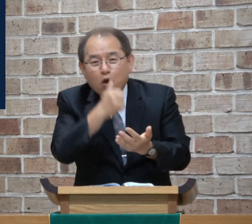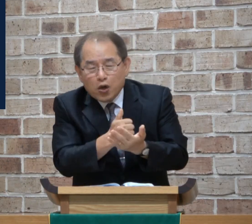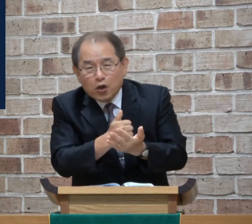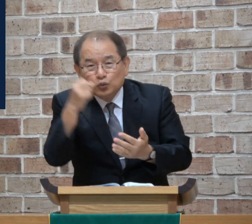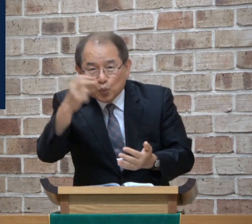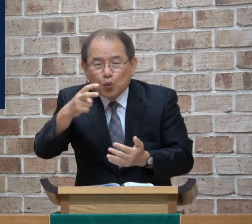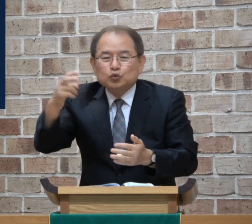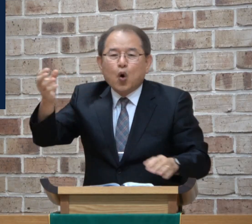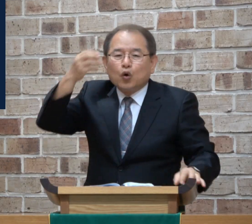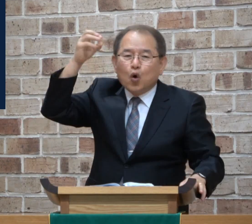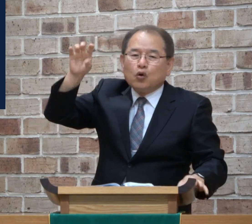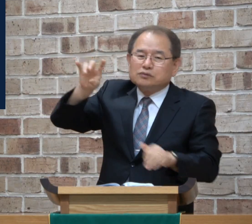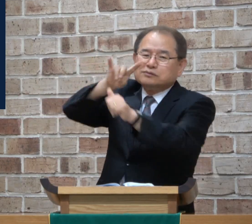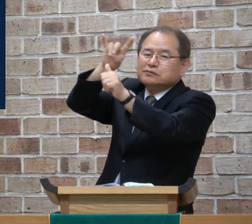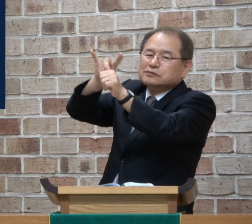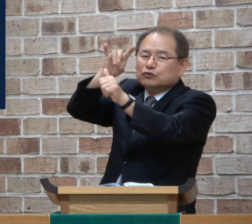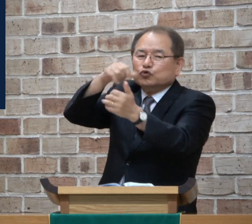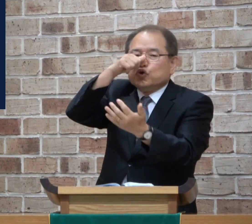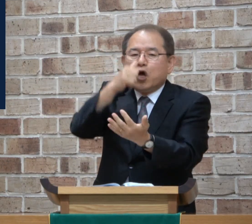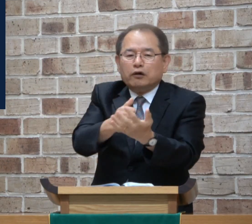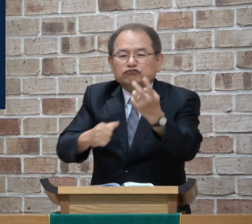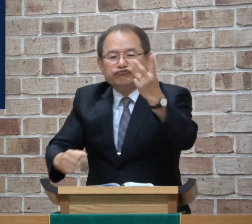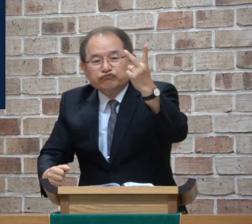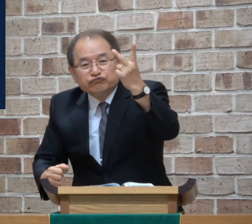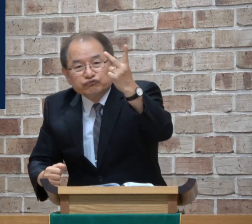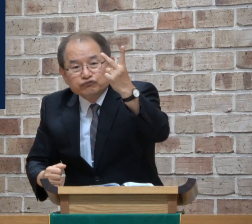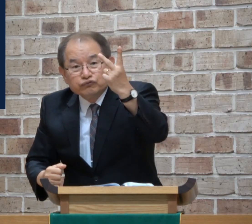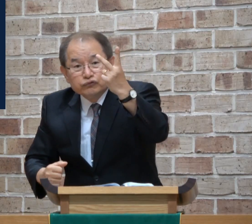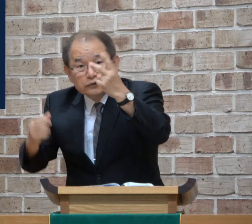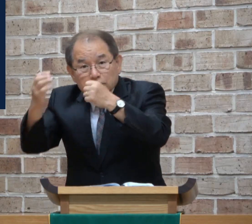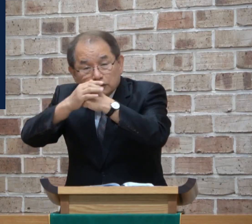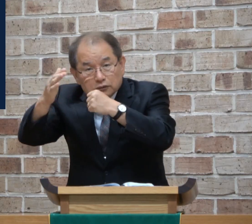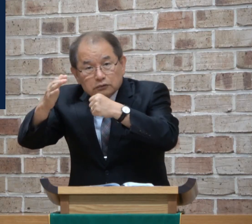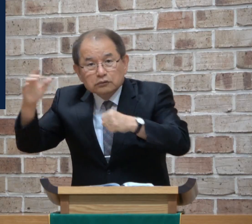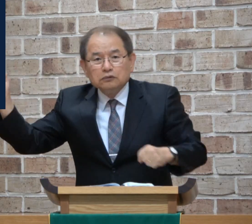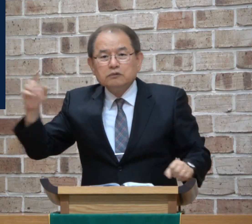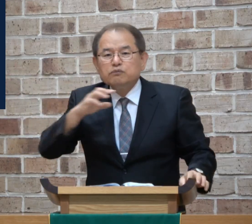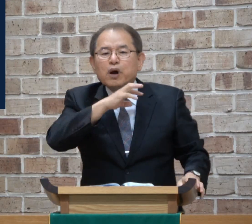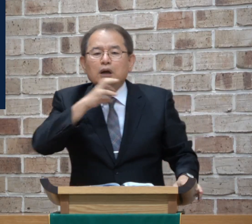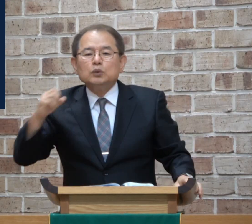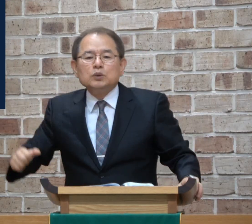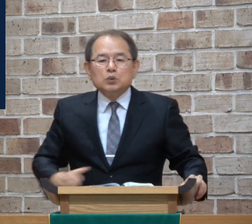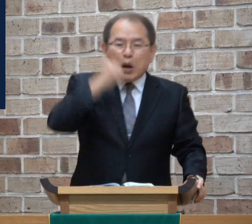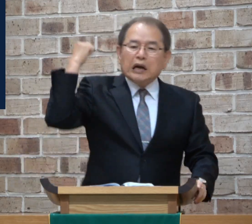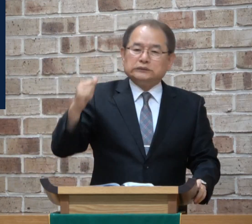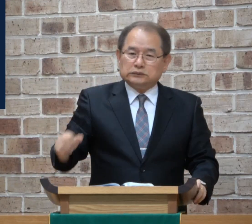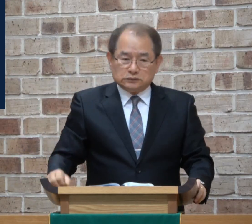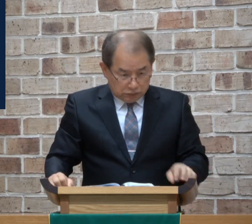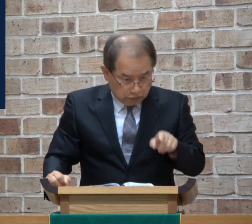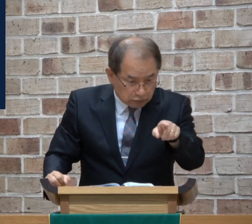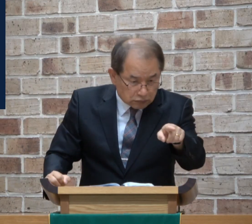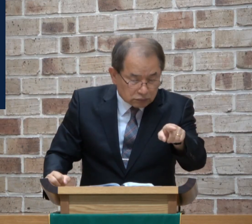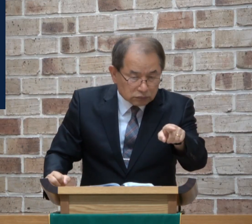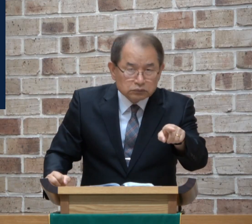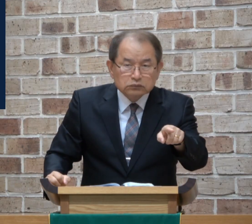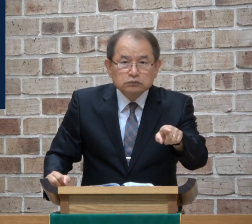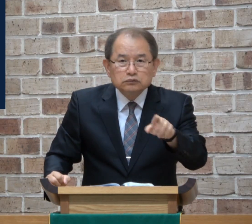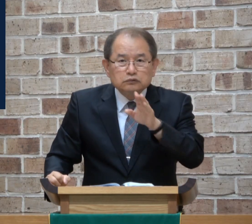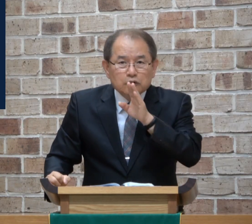하나님 앞에 감춘다는 것은 죄가 됩니다. 그리고 속인다는 것도 죄가 됩니다. 그래서 이미 죄를 두 가지를 범하게 되고